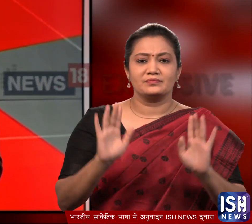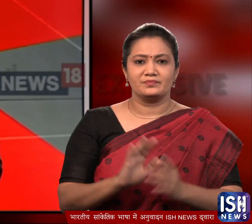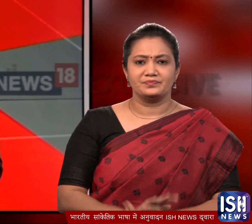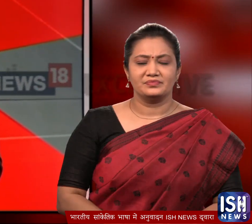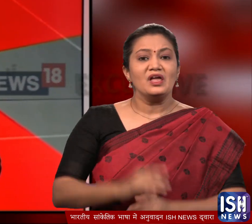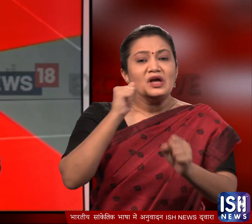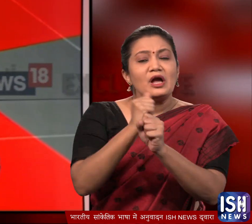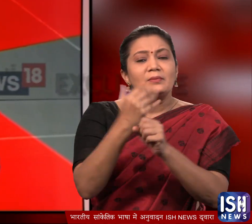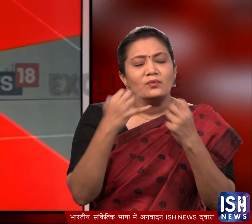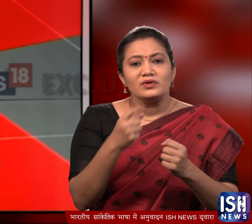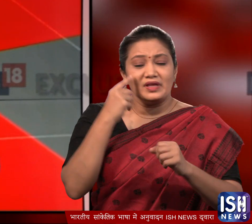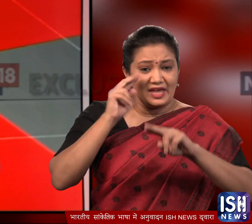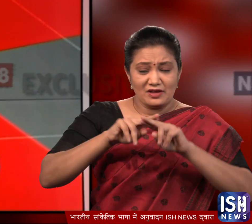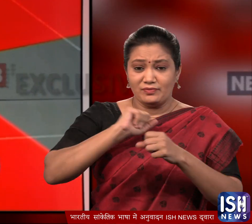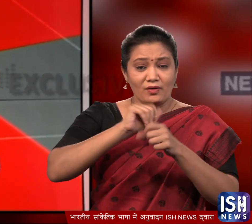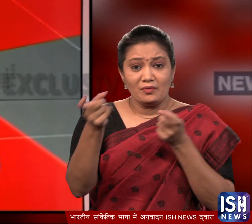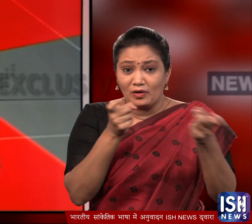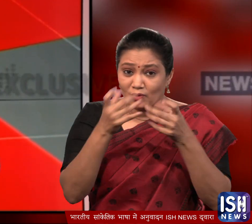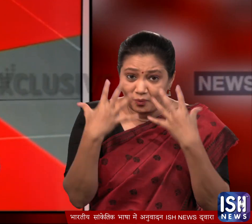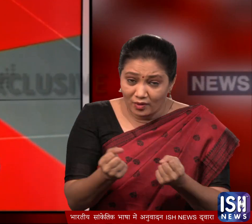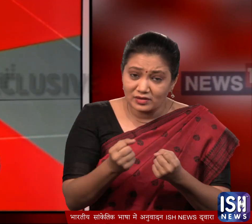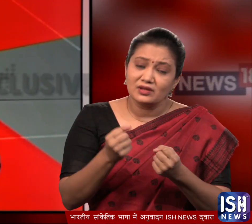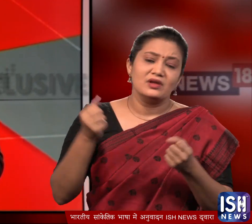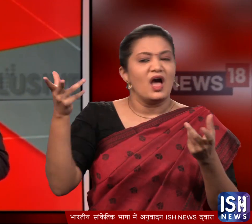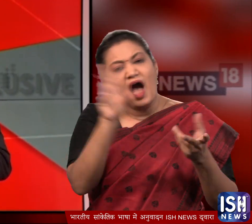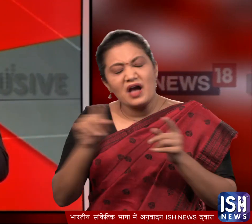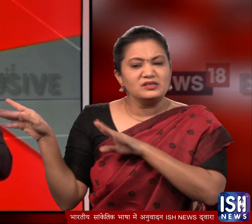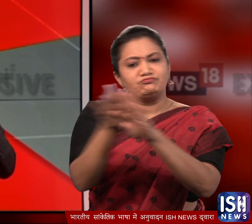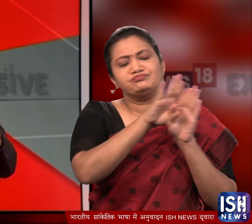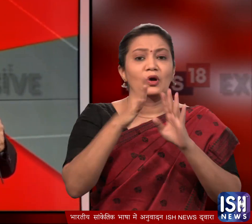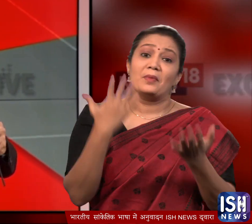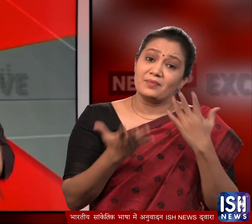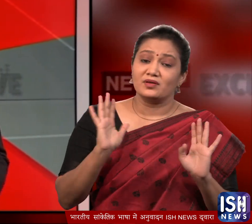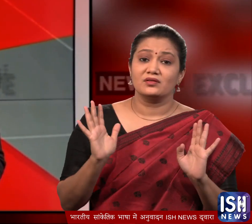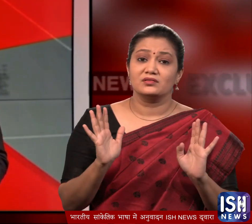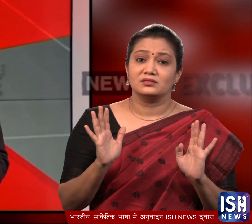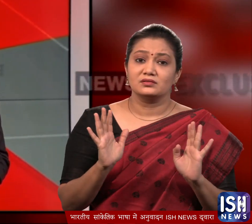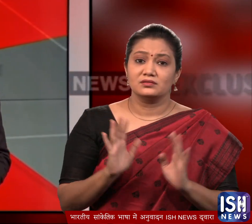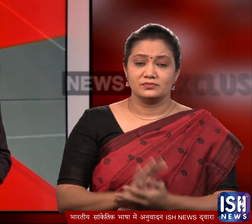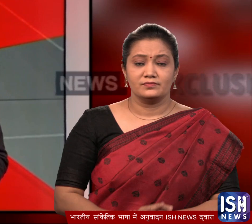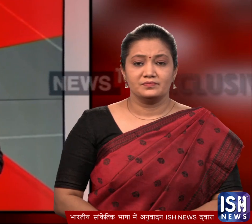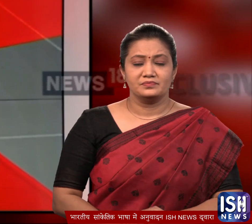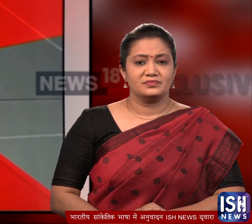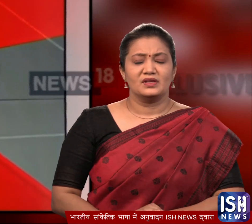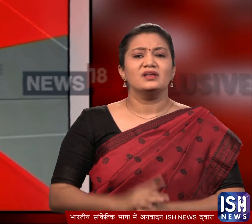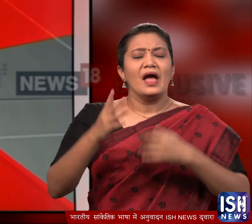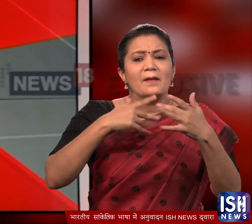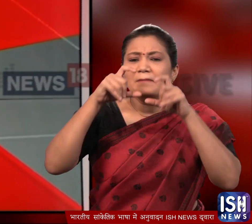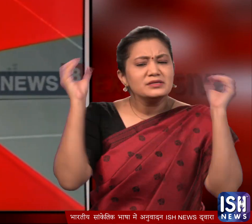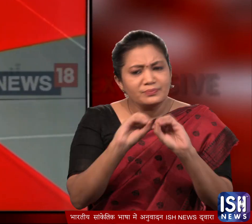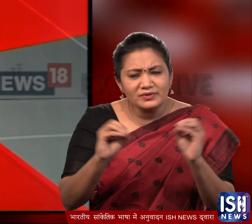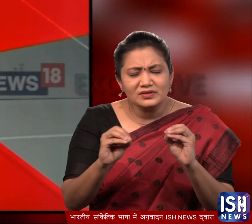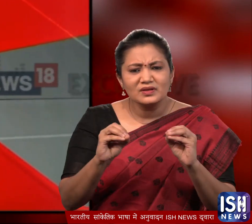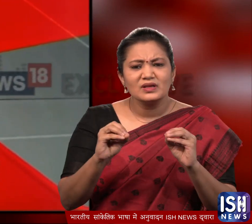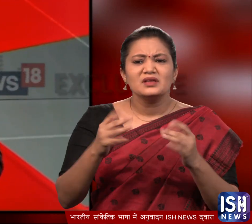समझते। सरकार को हम यही संदेश दे रहे हैं कि अगर महामारी पर काबू पाना है तो एक बार फिर से हम सबको लॉकडाउन के हवाले कर दिया जाए। और किसी से पूछो